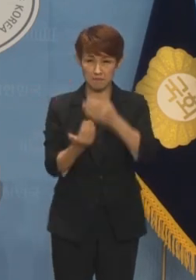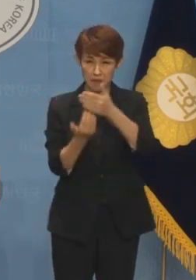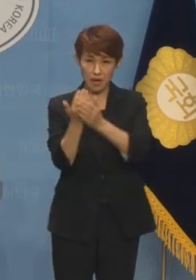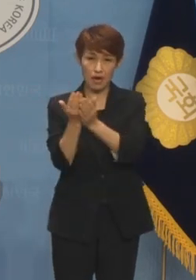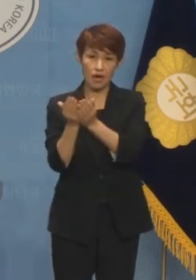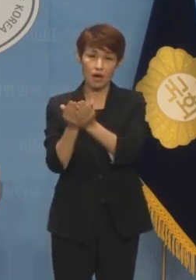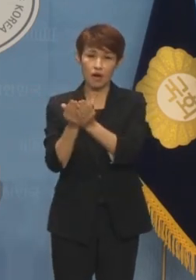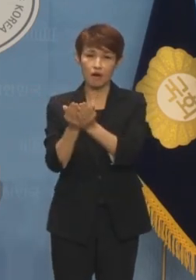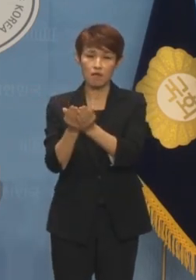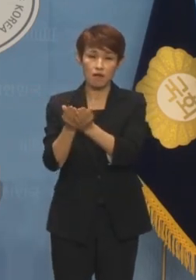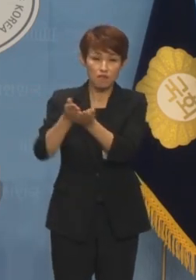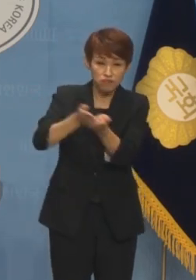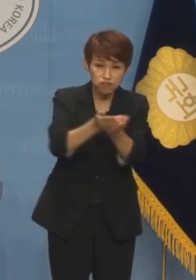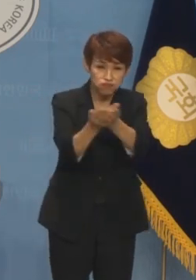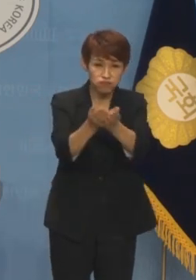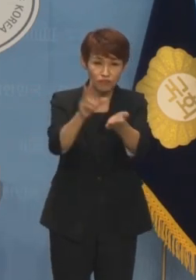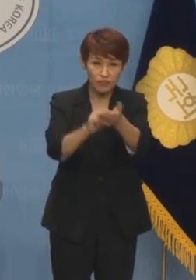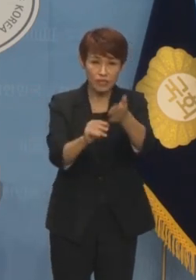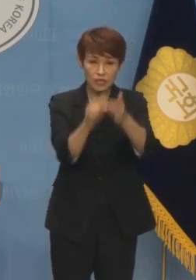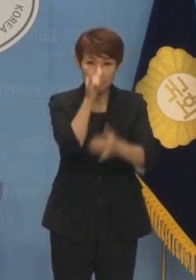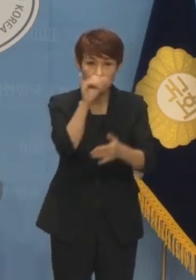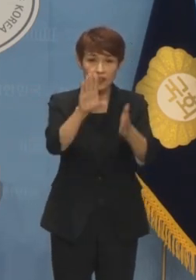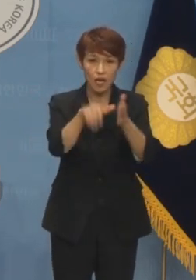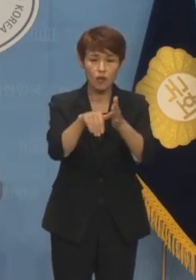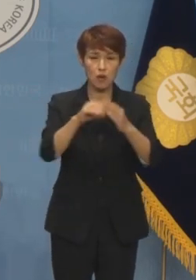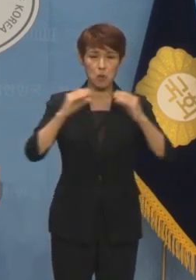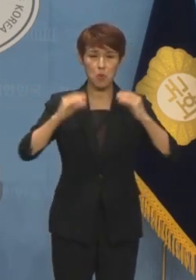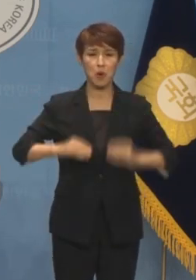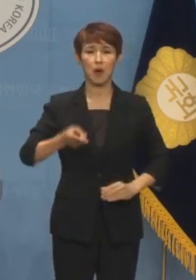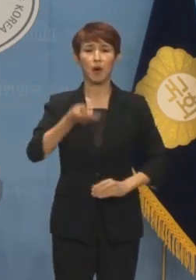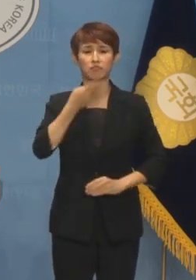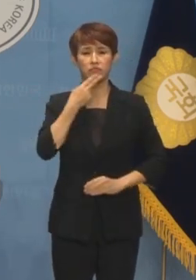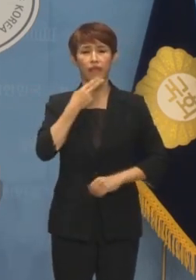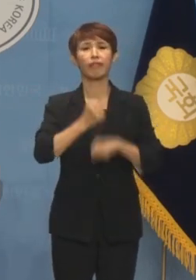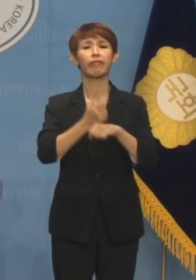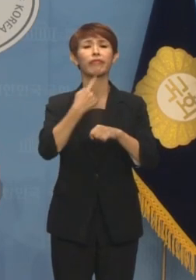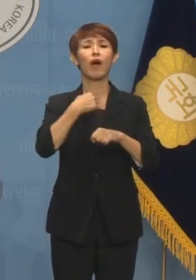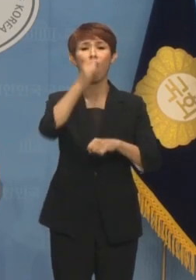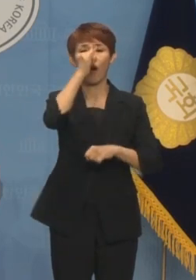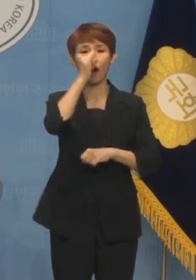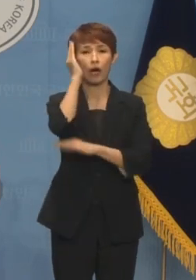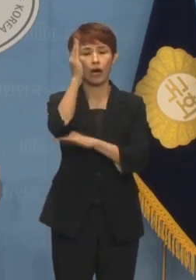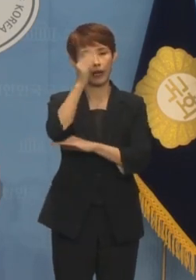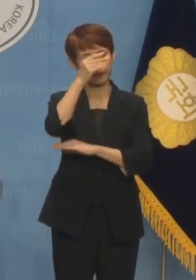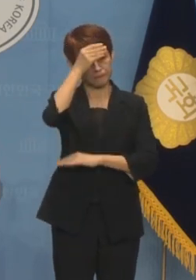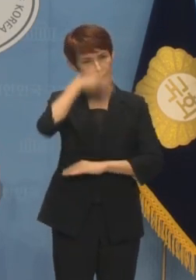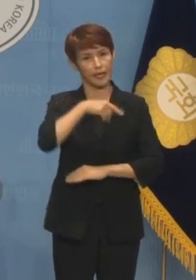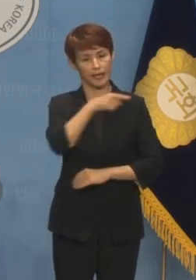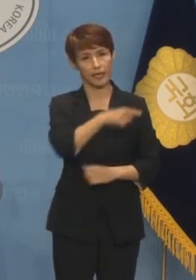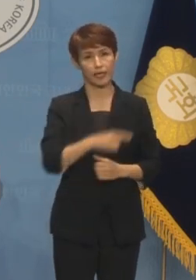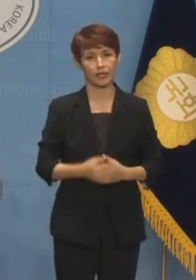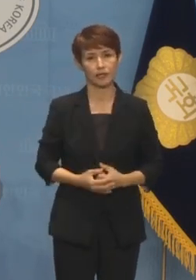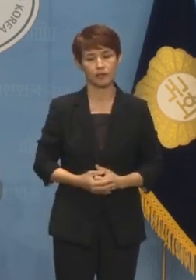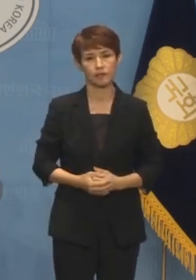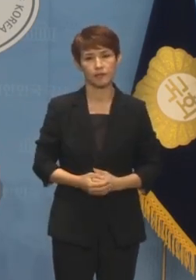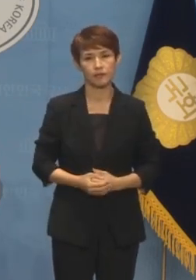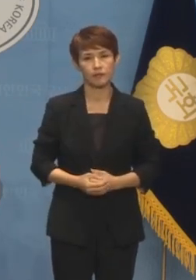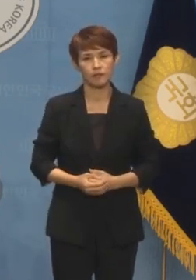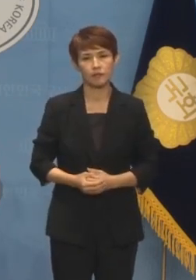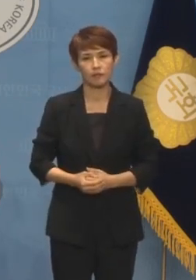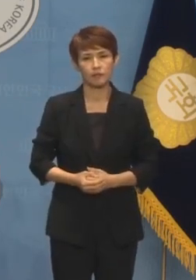구명조끼 없이 했다는 뻔뻔한 책임 회피로 일관했음도 드러났습니다.